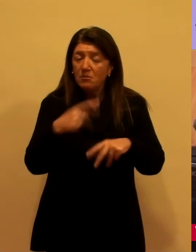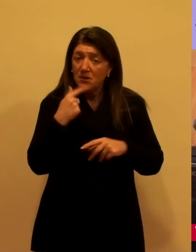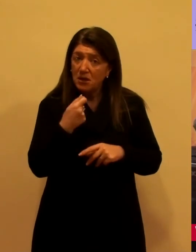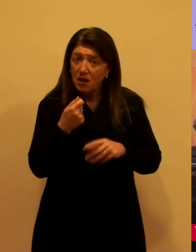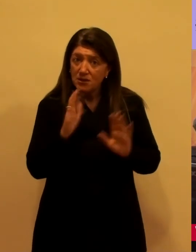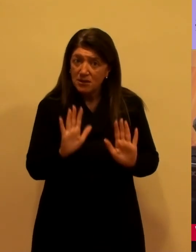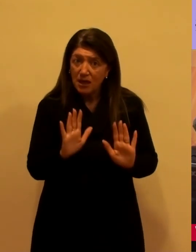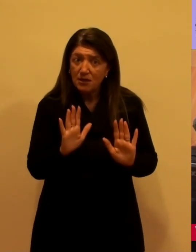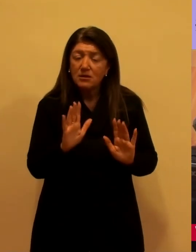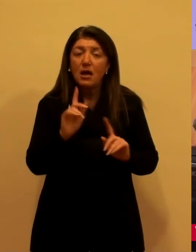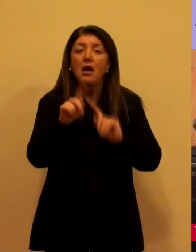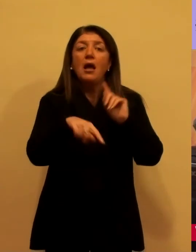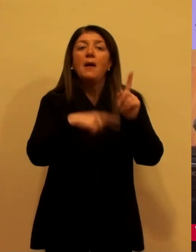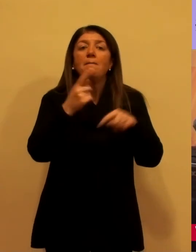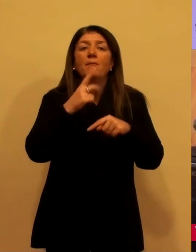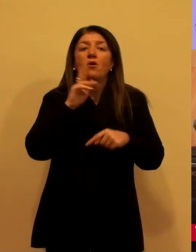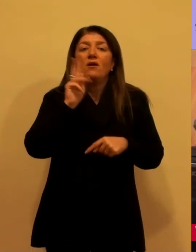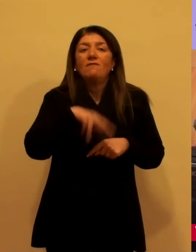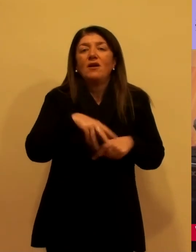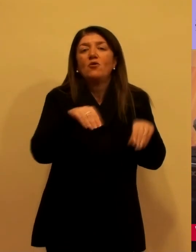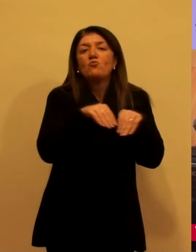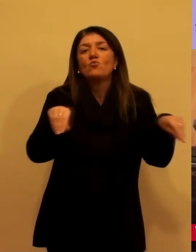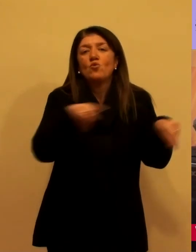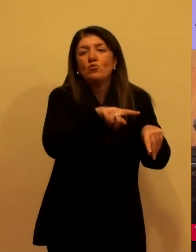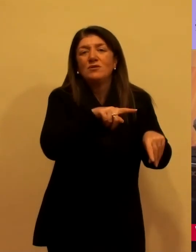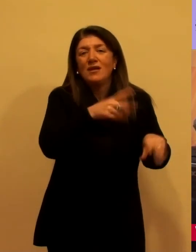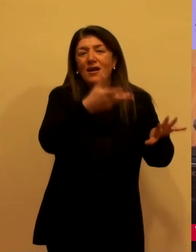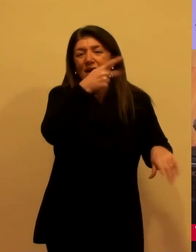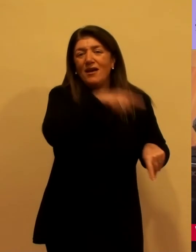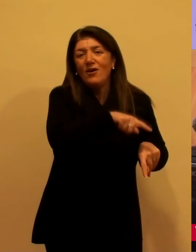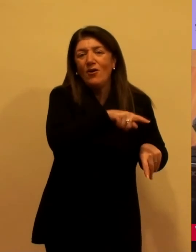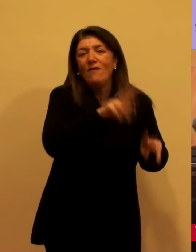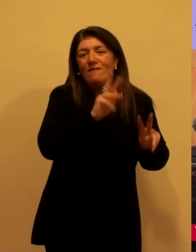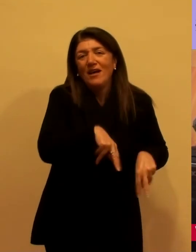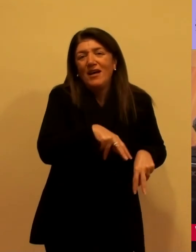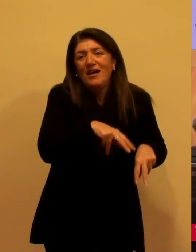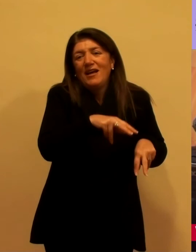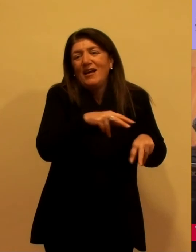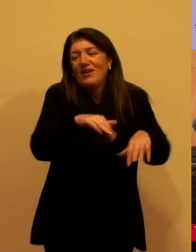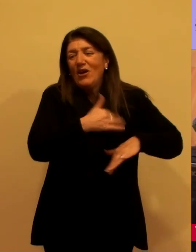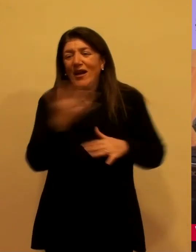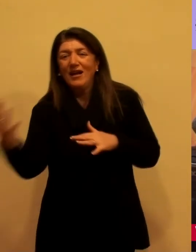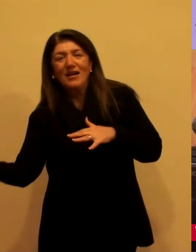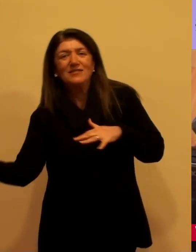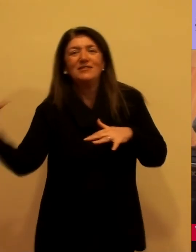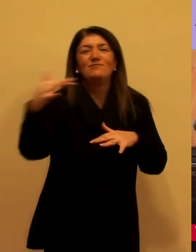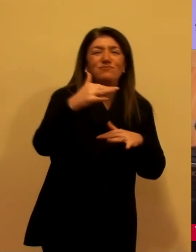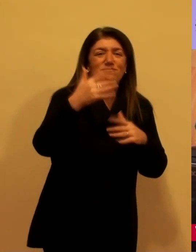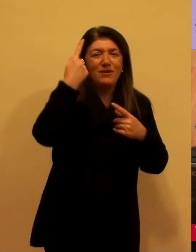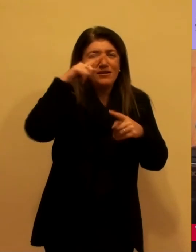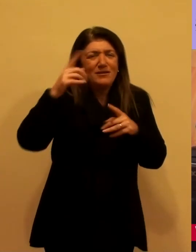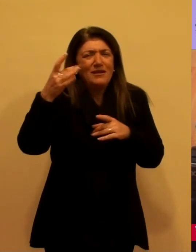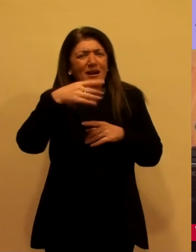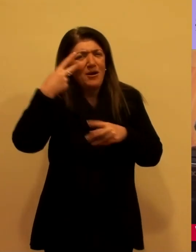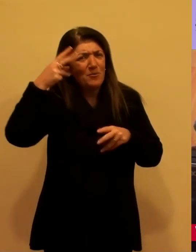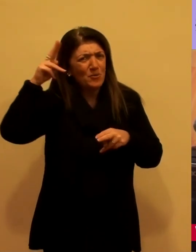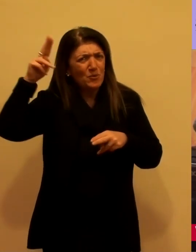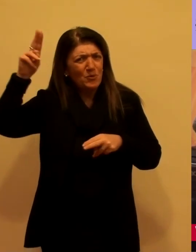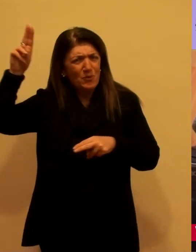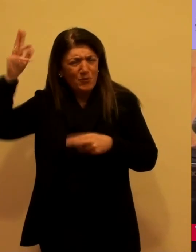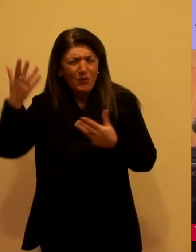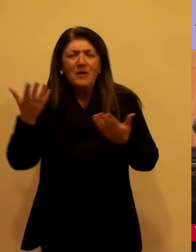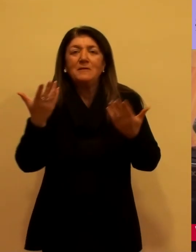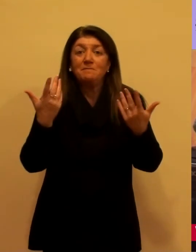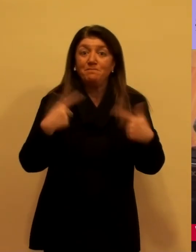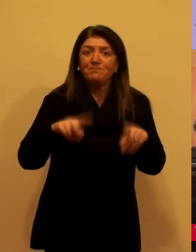poi i padroni di casa del museo erano gli ospiti della RAF e non i ragazzi, per cui ne sapevano molto di più questi signori che li accompagnavano, e con